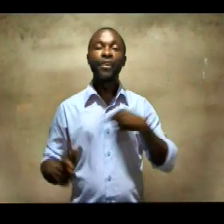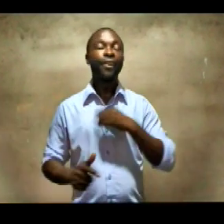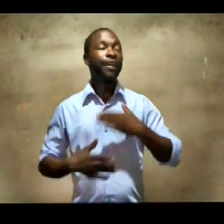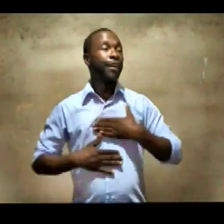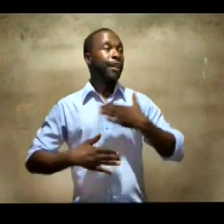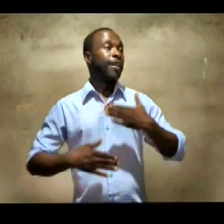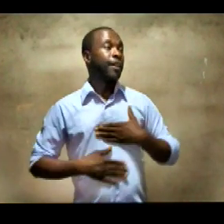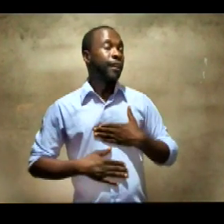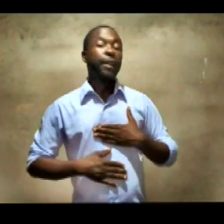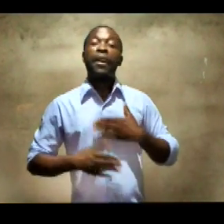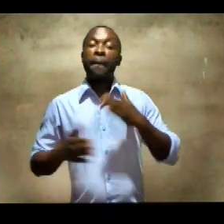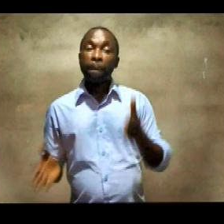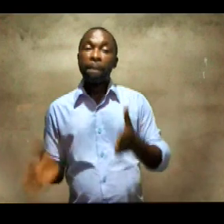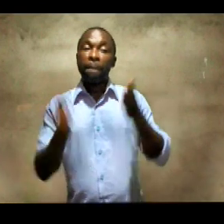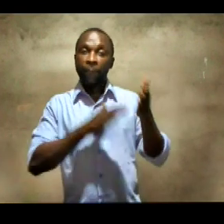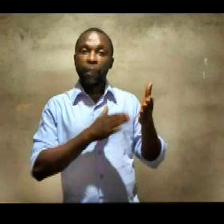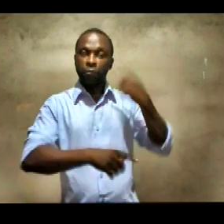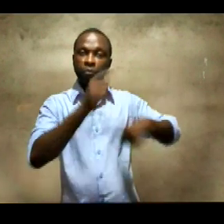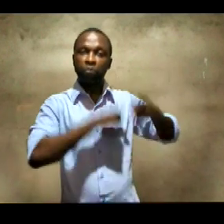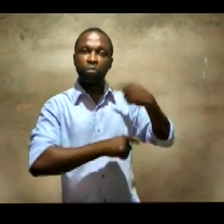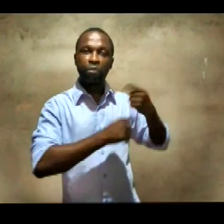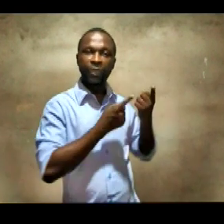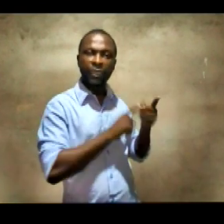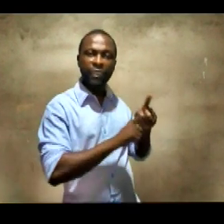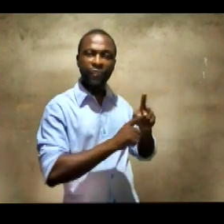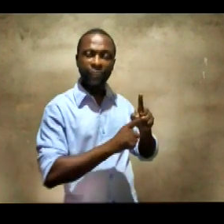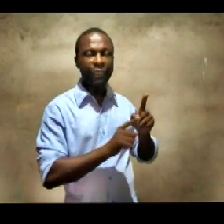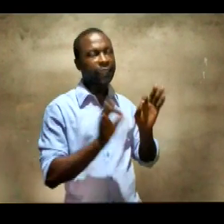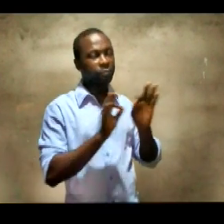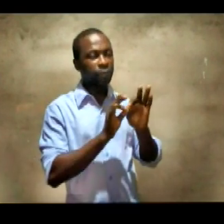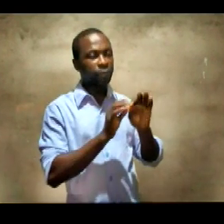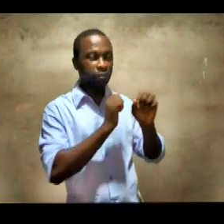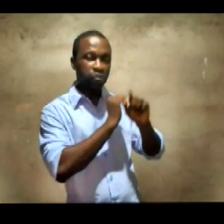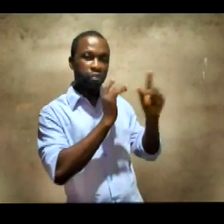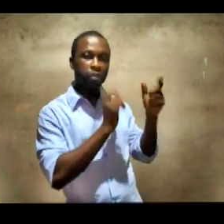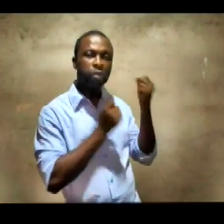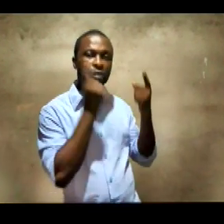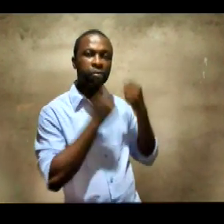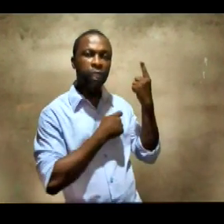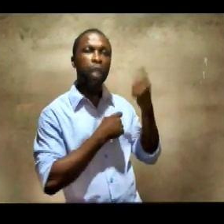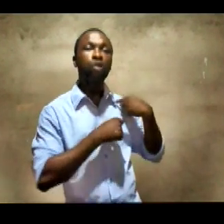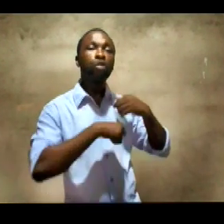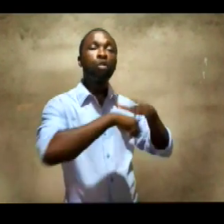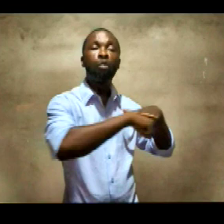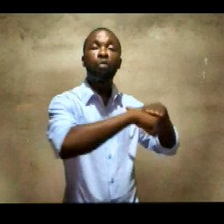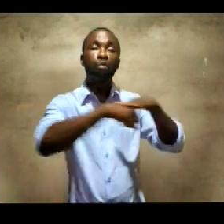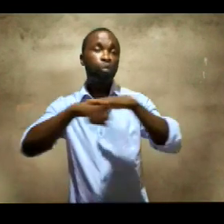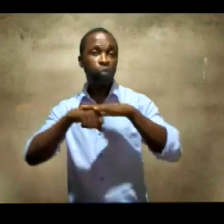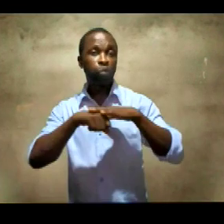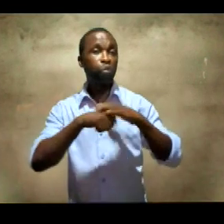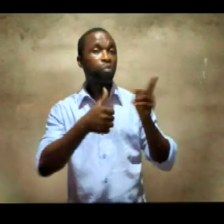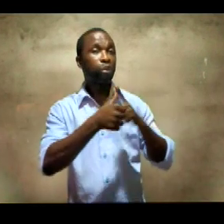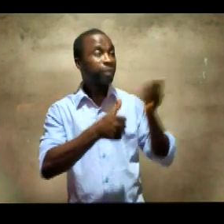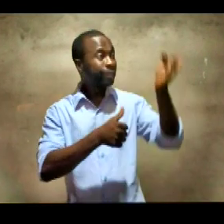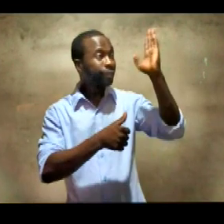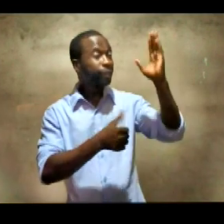je ne vais pas revenir par rapport à tout ce qui s'est passé. Nous appelons maintenant à toutes les personnes à rendre grâce à